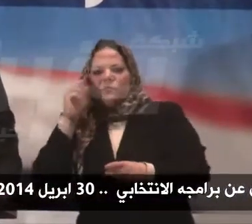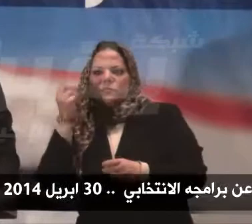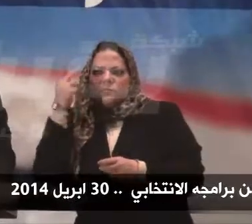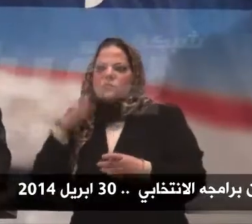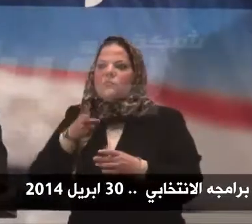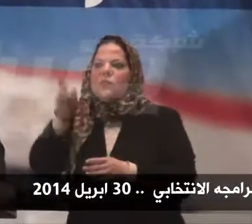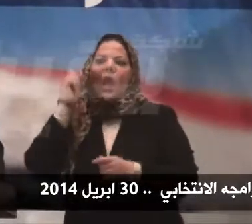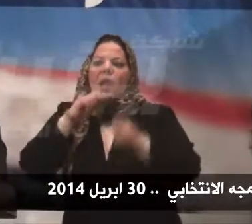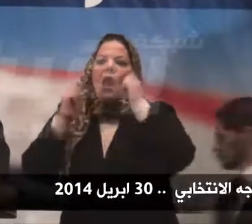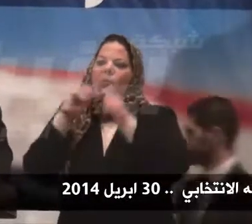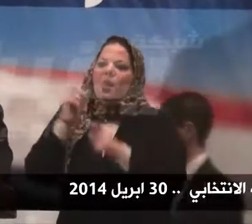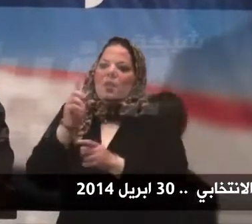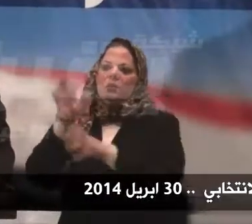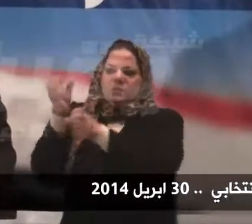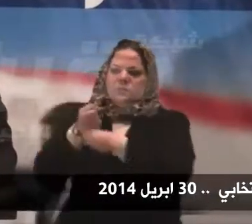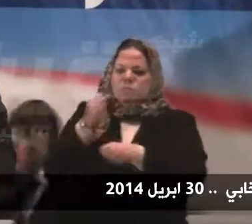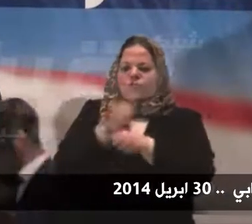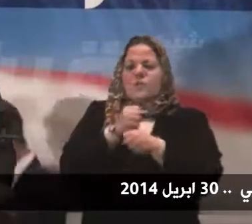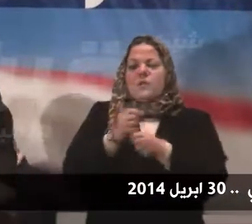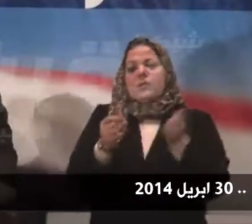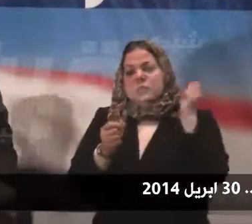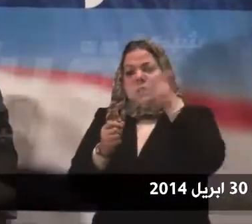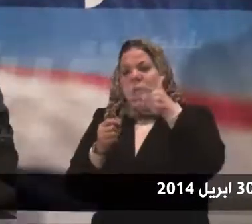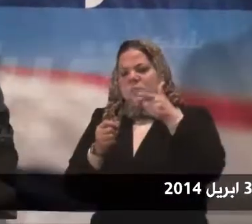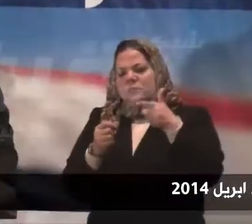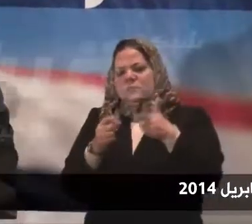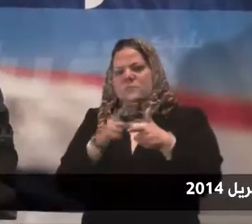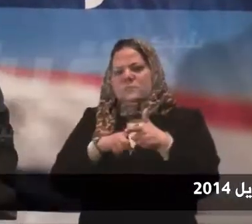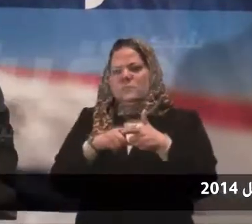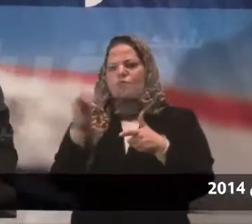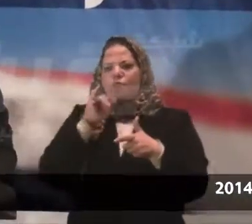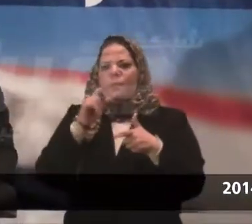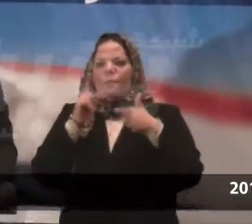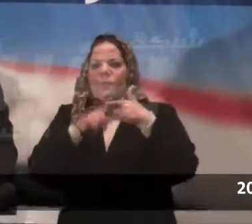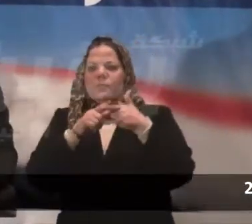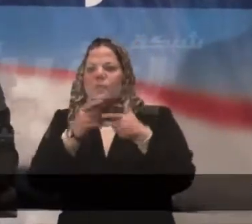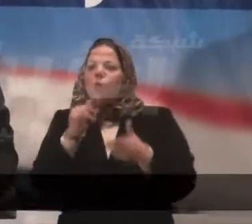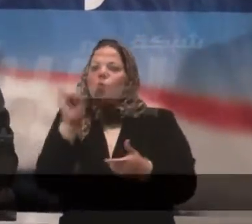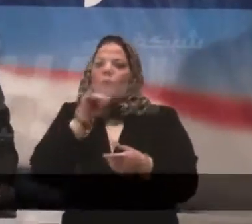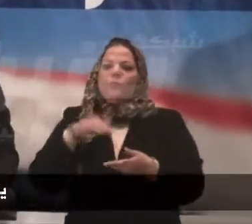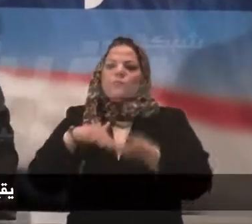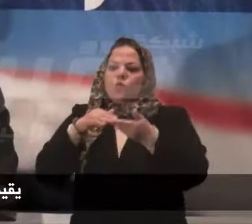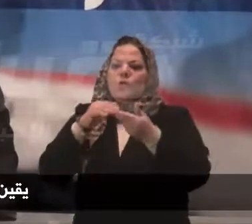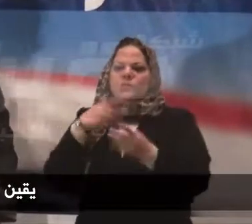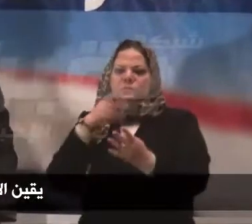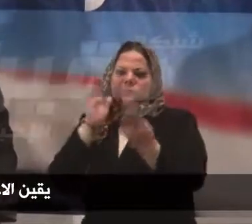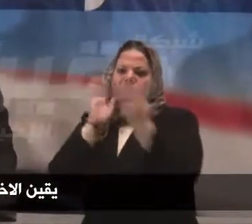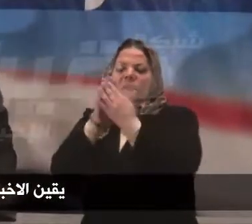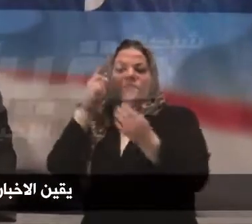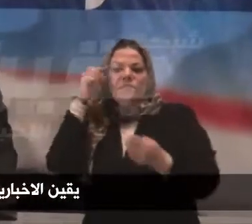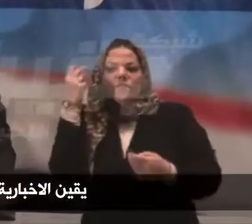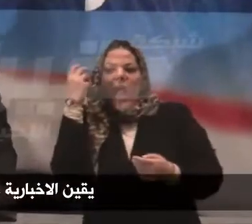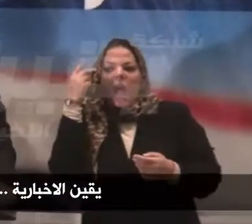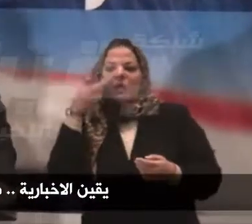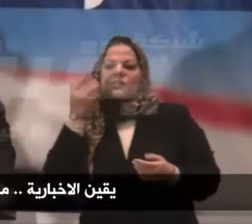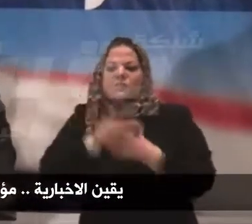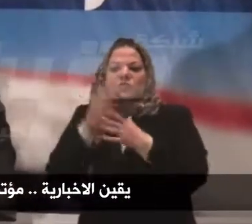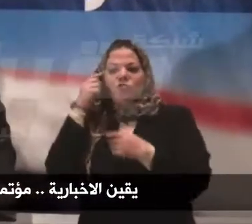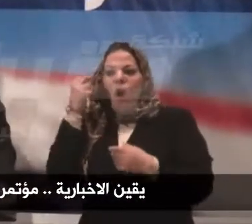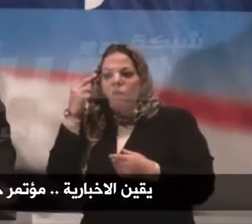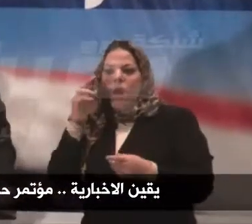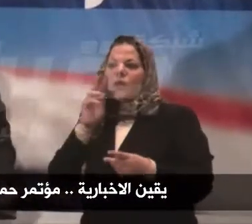المتطرفة. المحور الثاني وهو متعلق بالمواجهة الفكرية